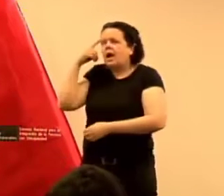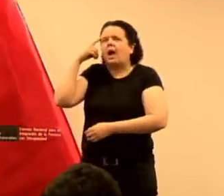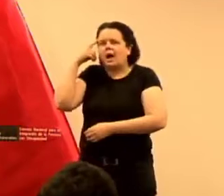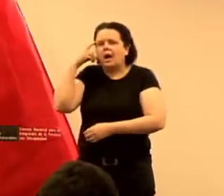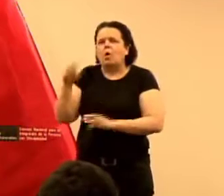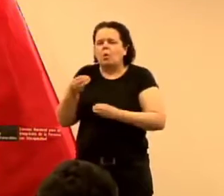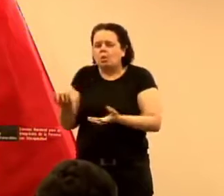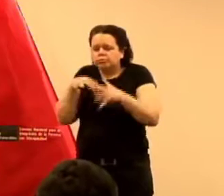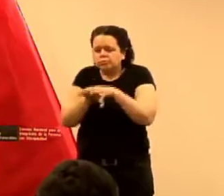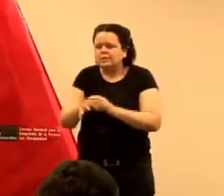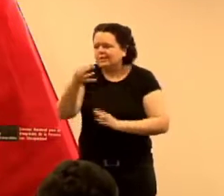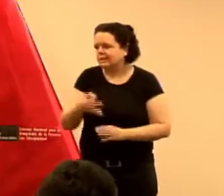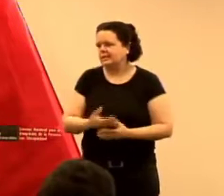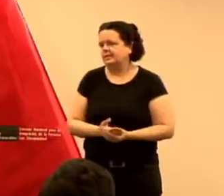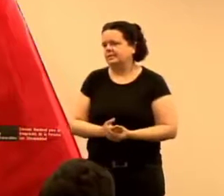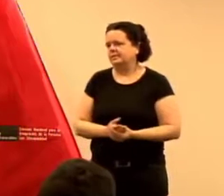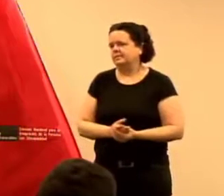realmente inclusivas.